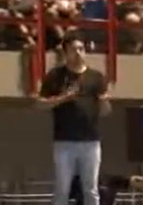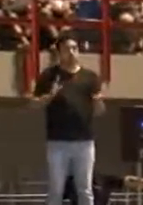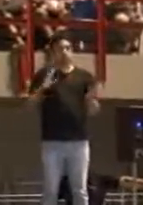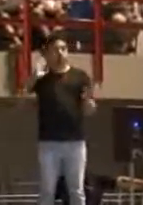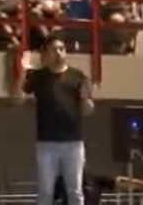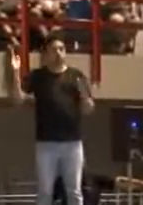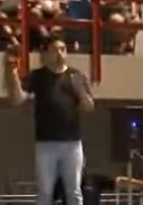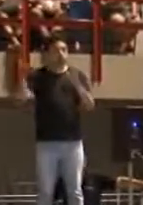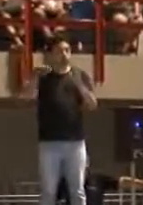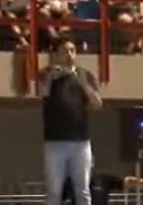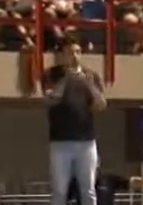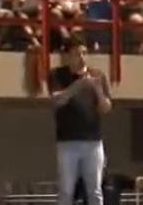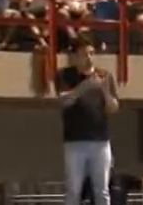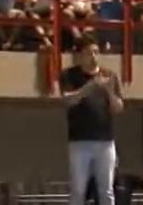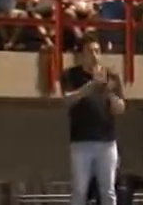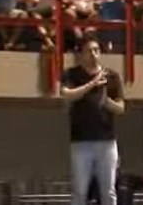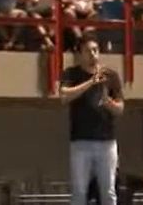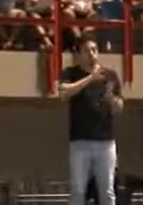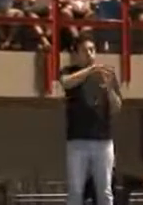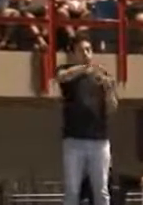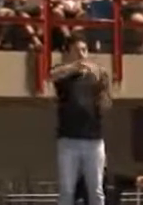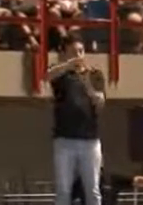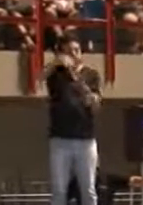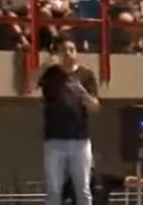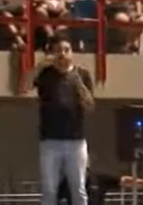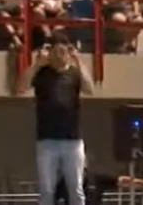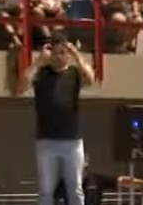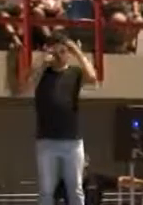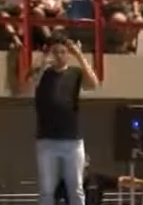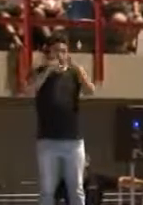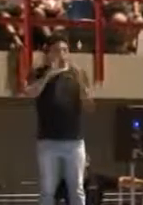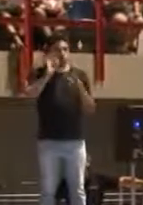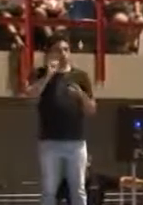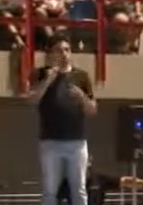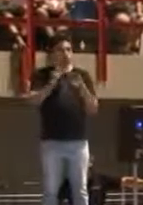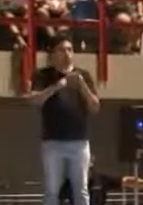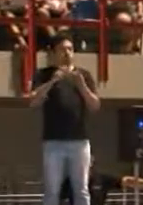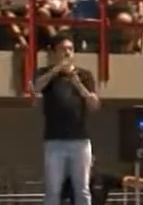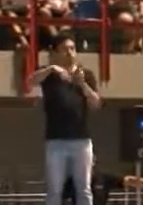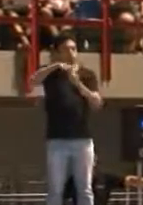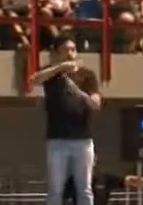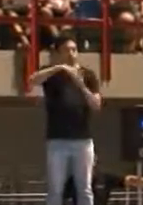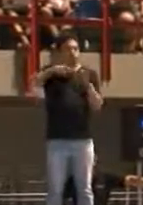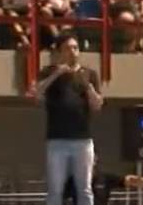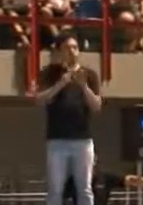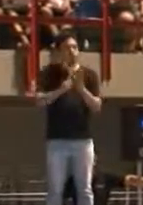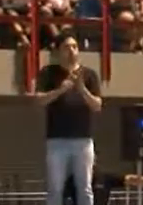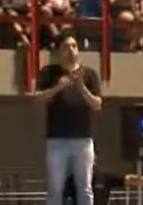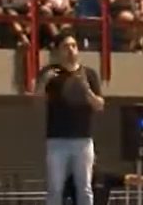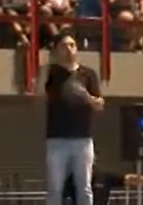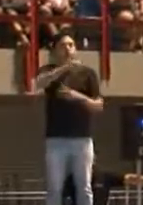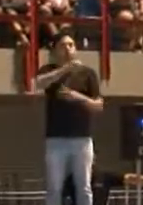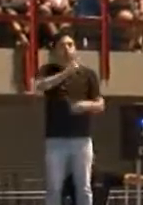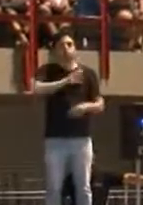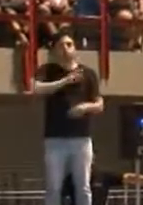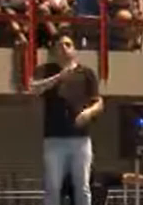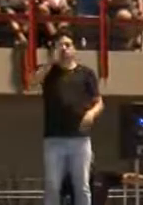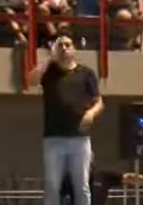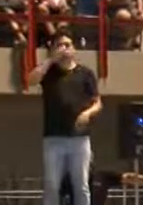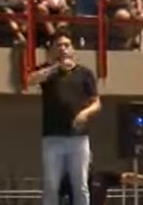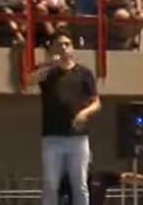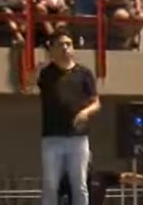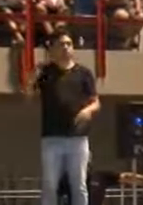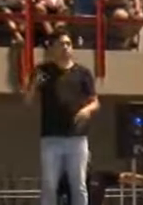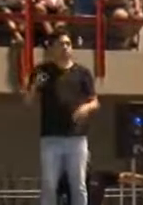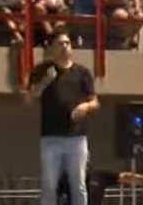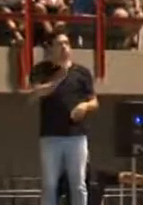todos os grupamentos de polícia estão de greve. O RAI, o COTAN, o GAT, o Ronda. Alguém aqui é policial? Depois